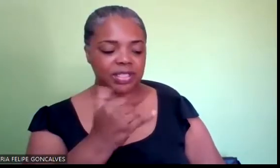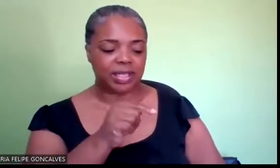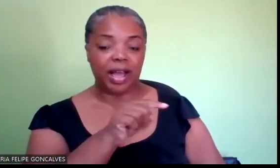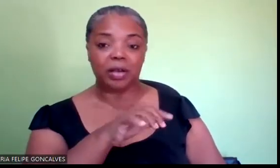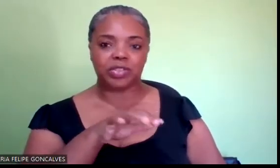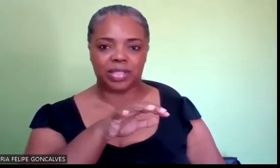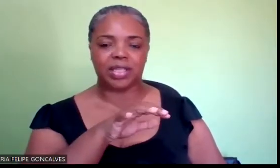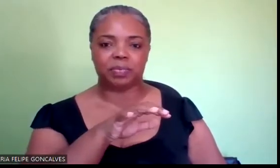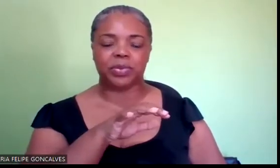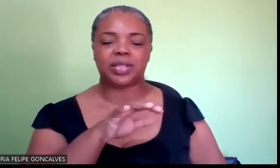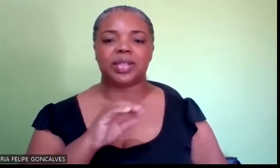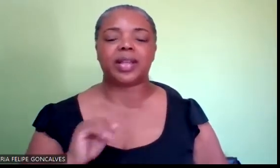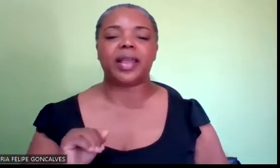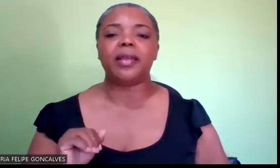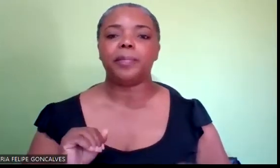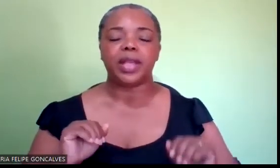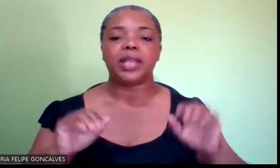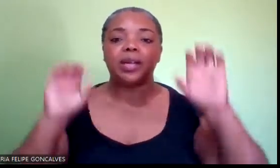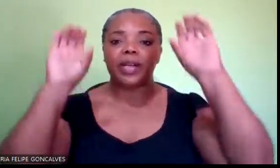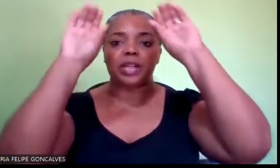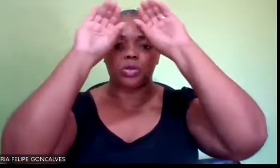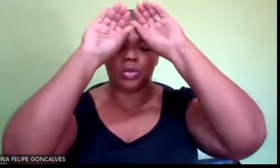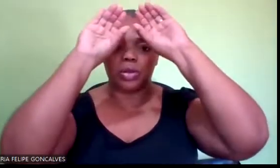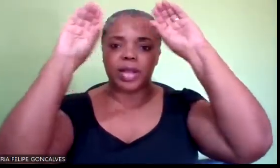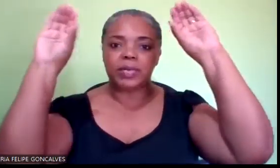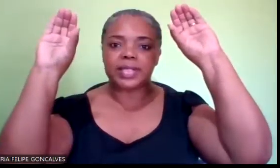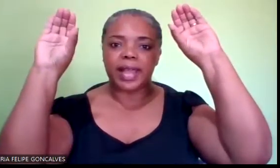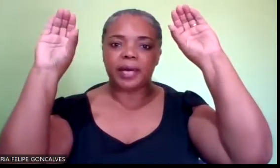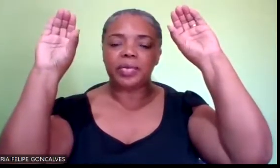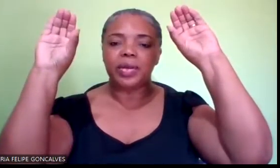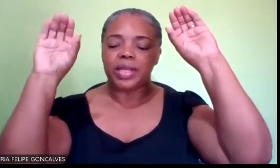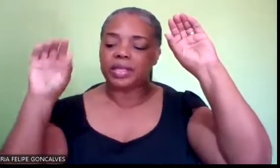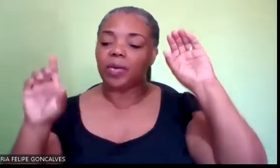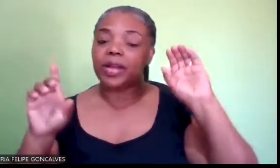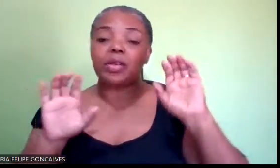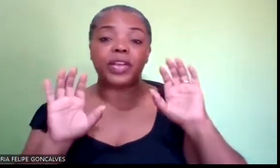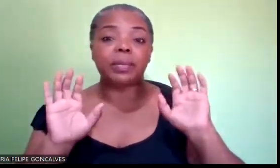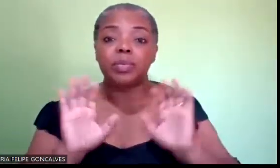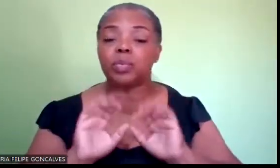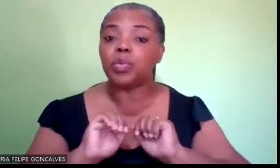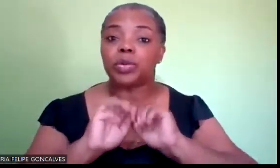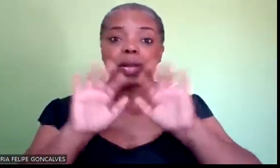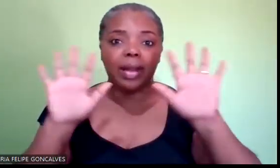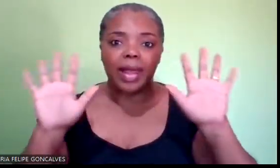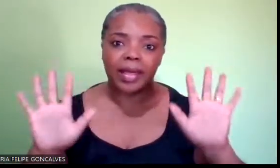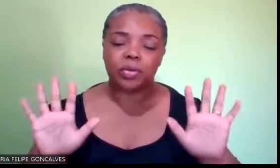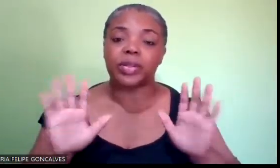disse aos discípulos, né? Então, aqui nós vamos colocar o céu. Então, olha, fica muito claro quando a